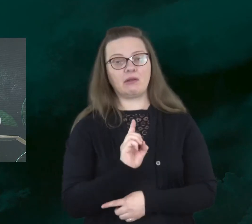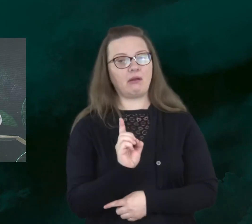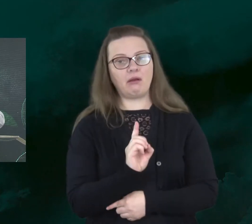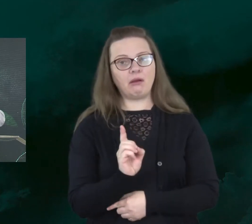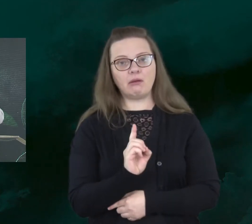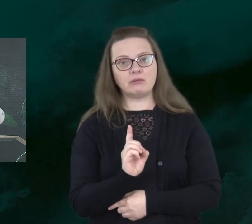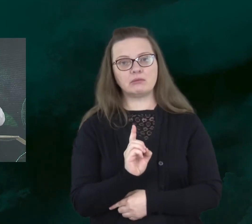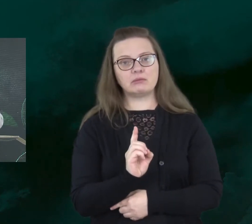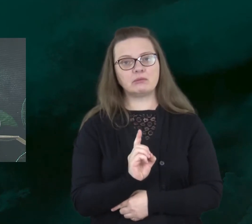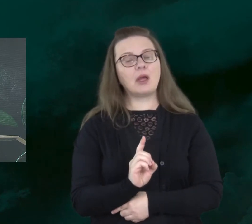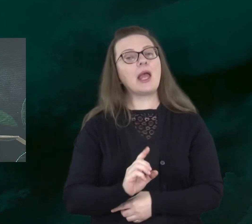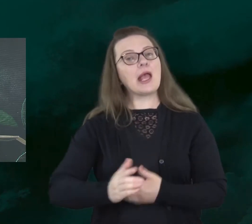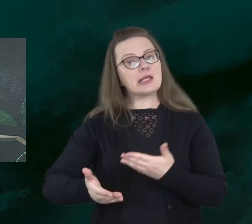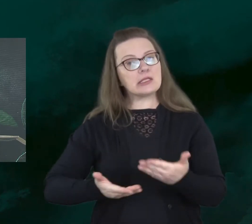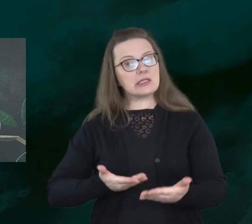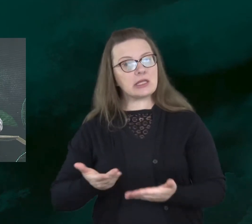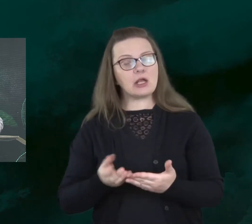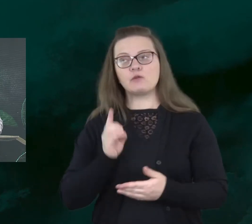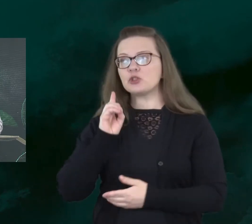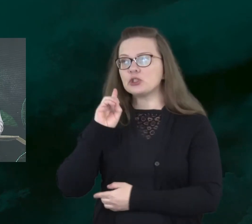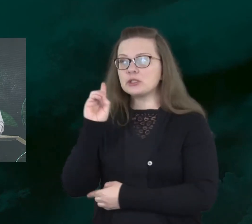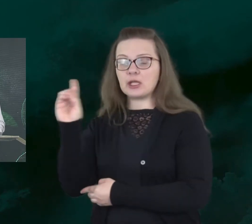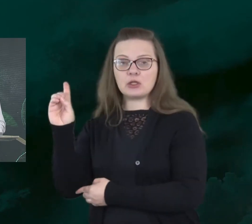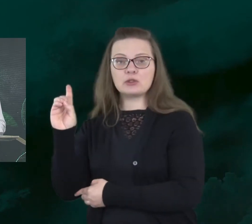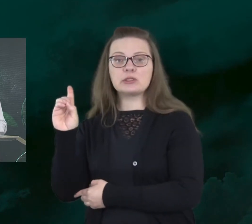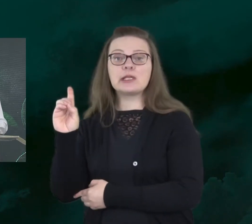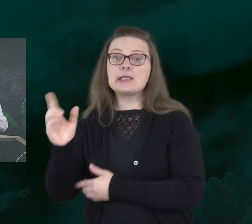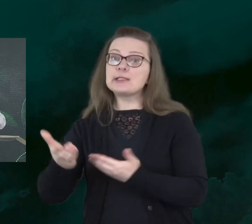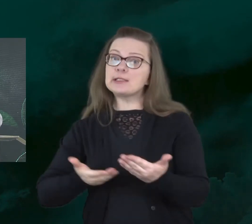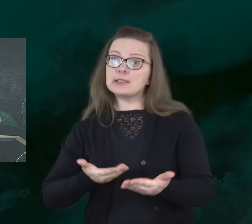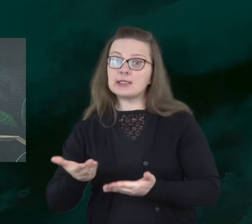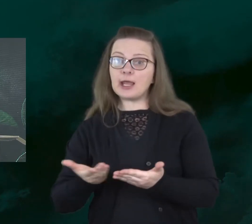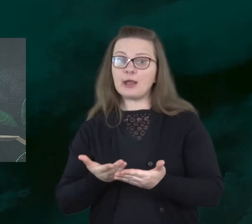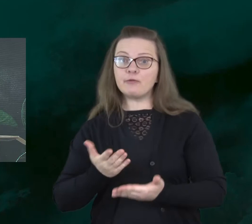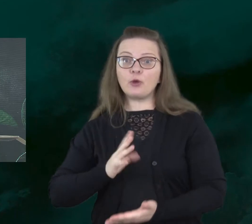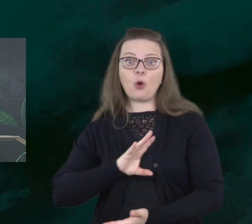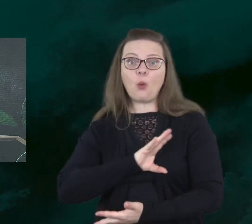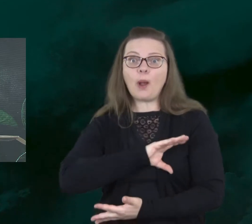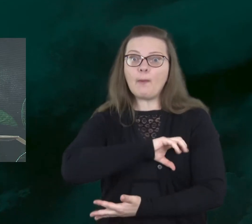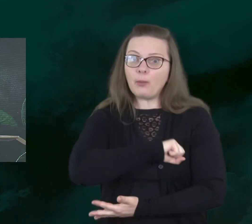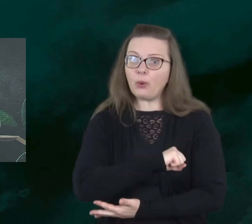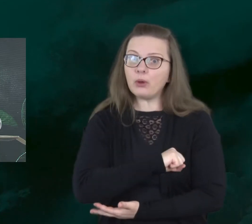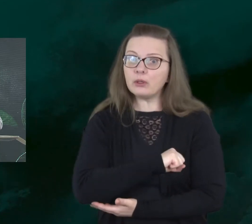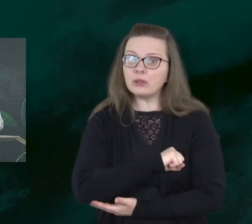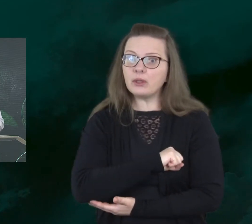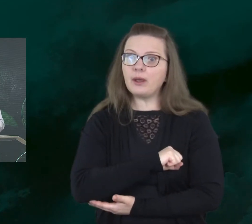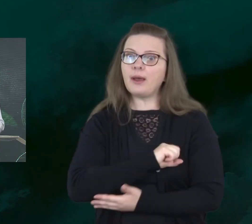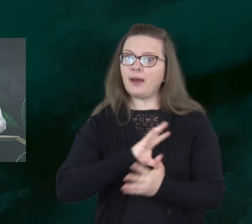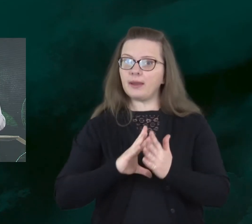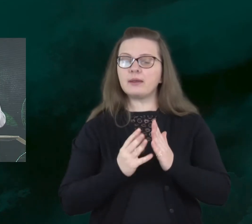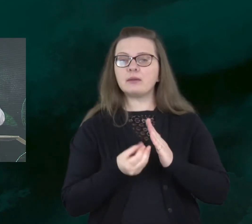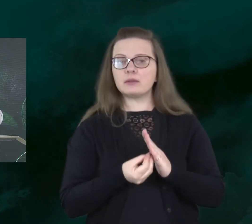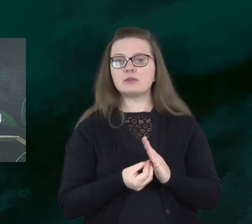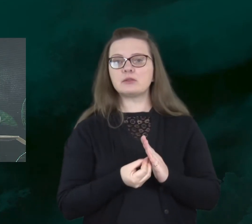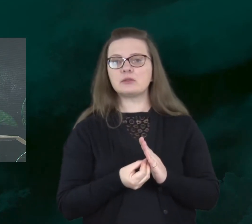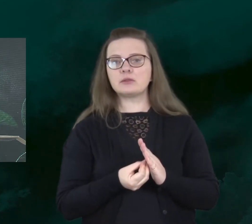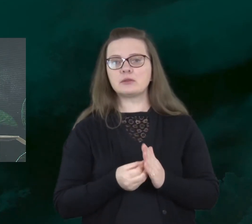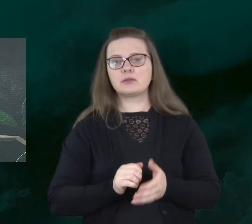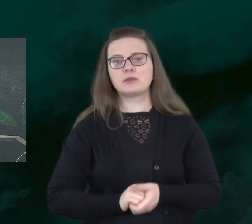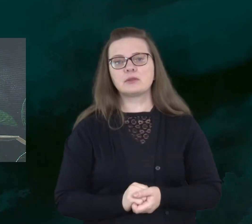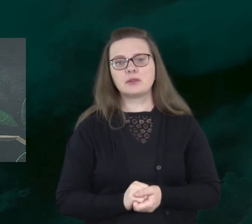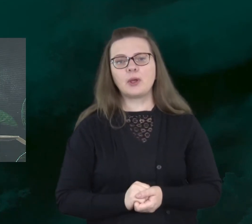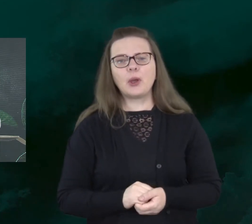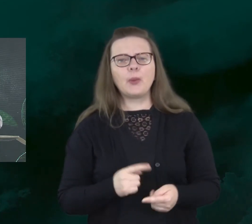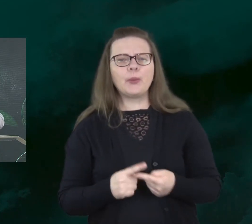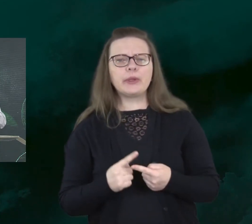como servo de Deus. Faço-vos, porém, saber, irmãos, que o evangelho por mim anunciado não é segundo o